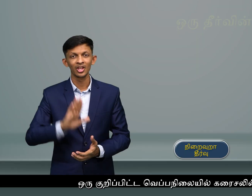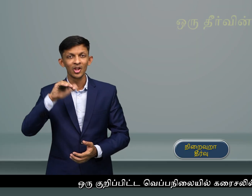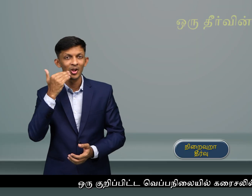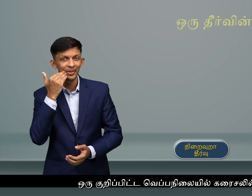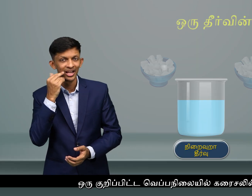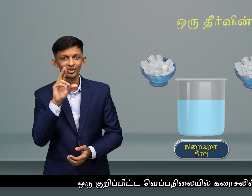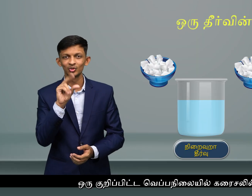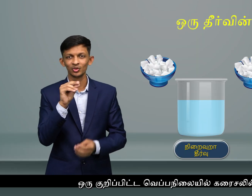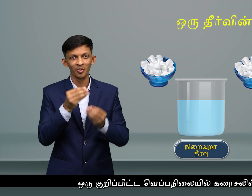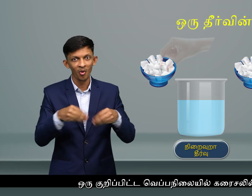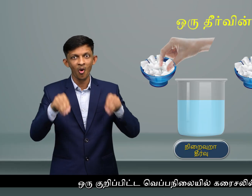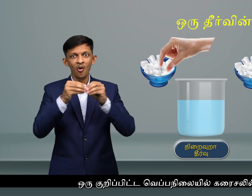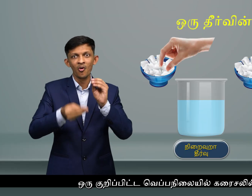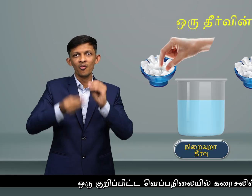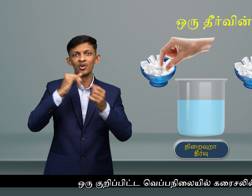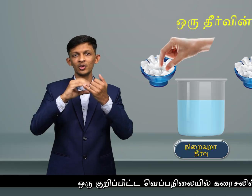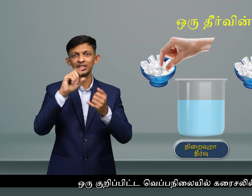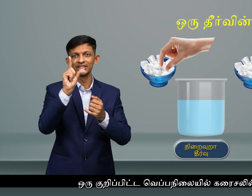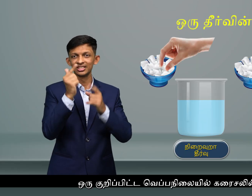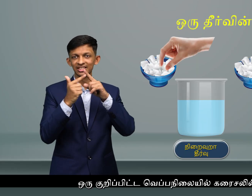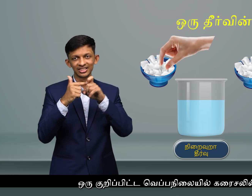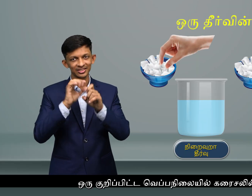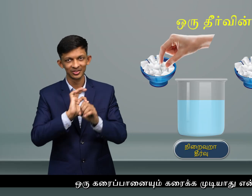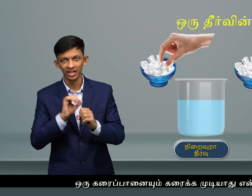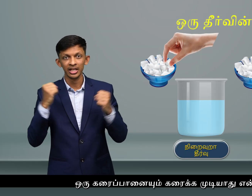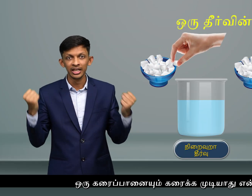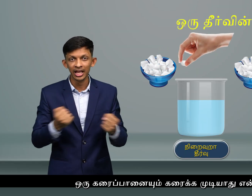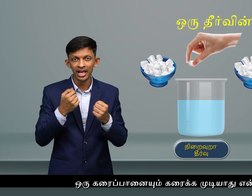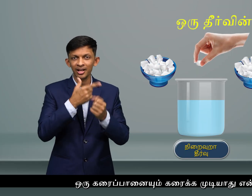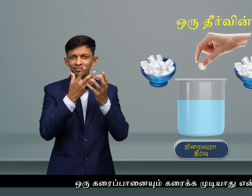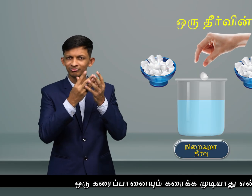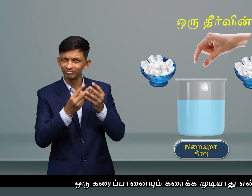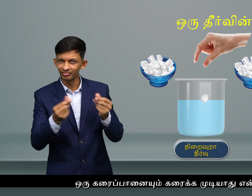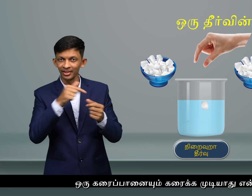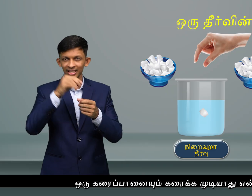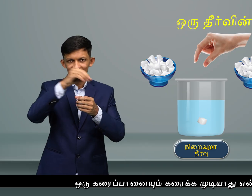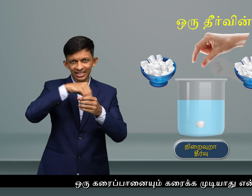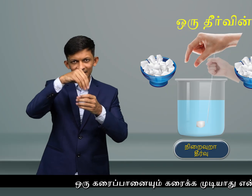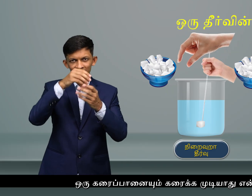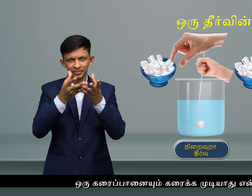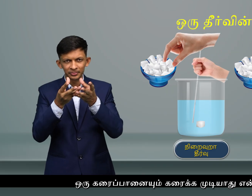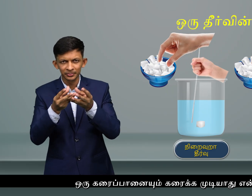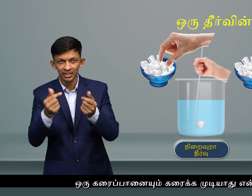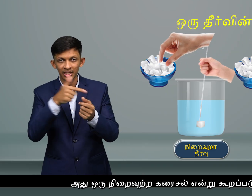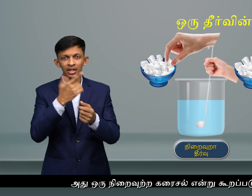ஒரு குறிப்பிட்ட வெப்பநிலையில் கரைசலில் எந்த ஒரு கரைப்பானையும் கரைக்க முடியாது என்றால் அது